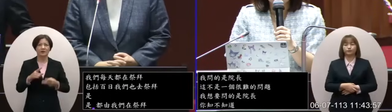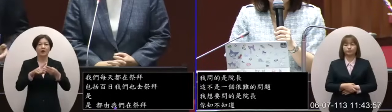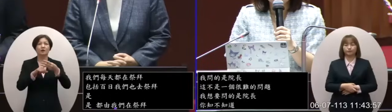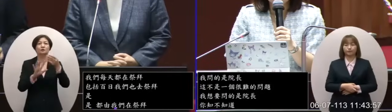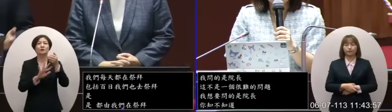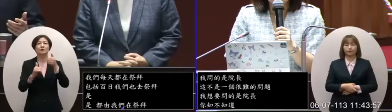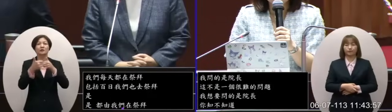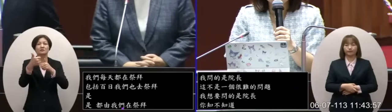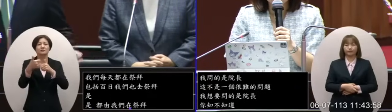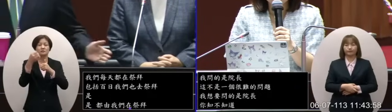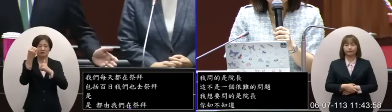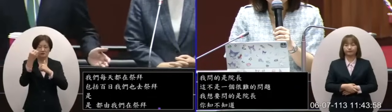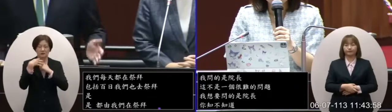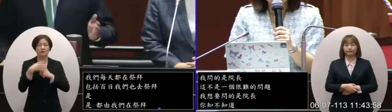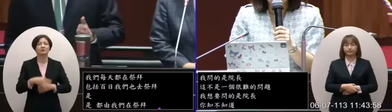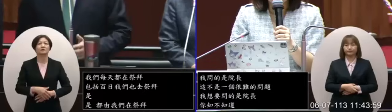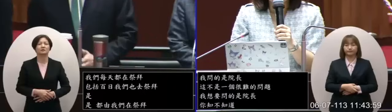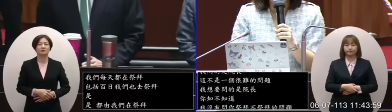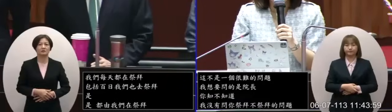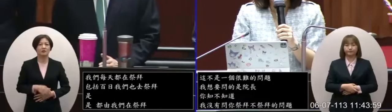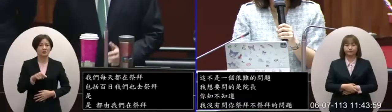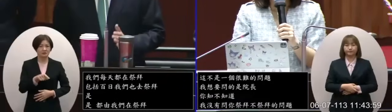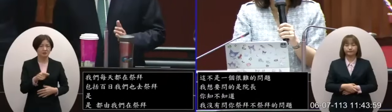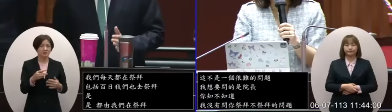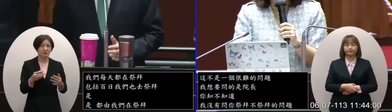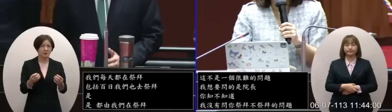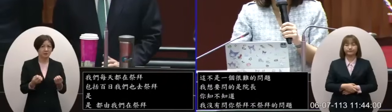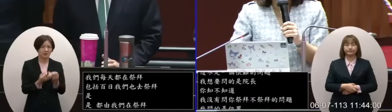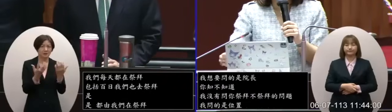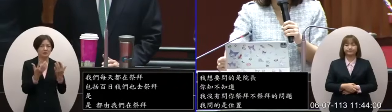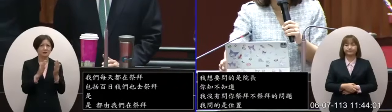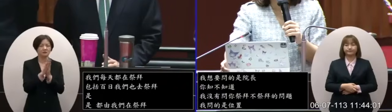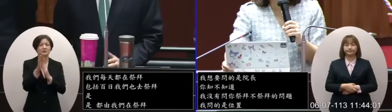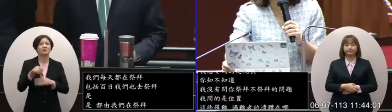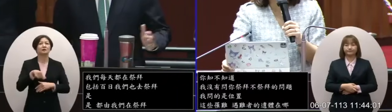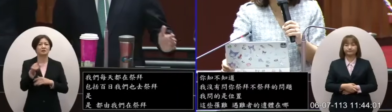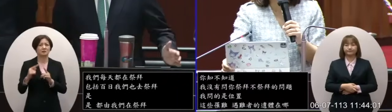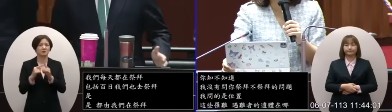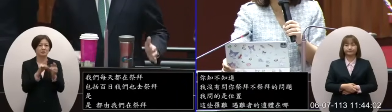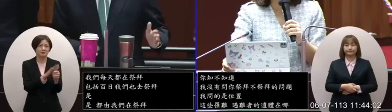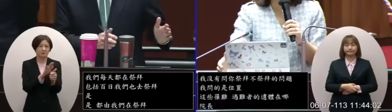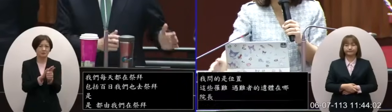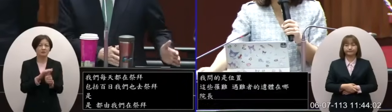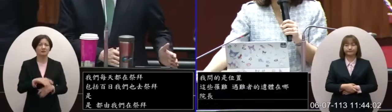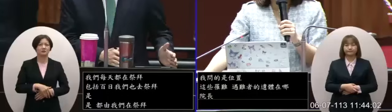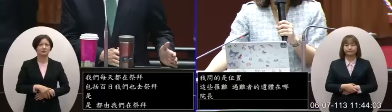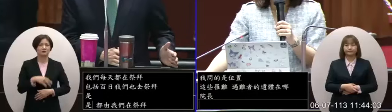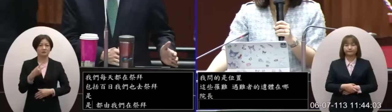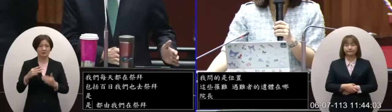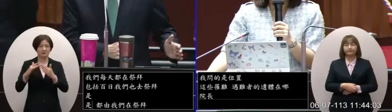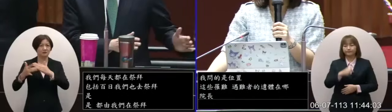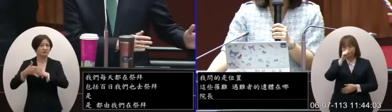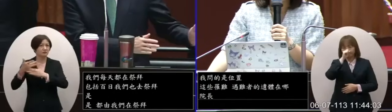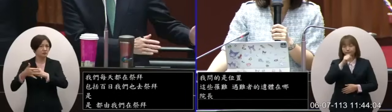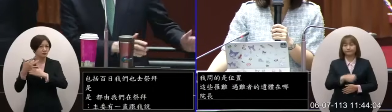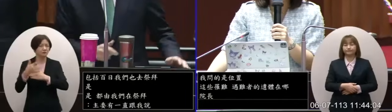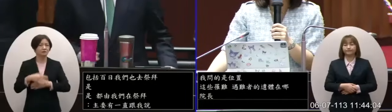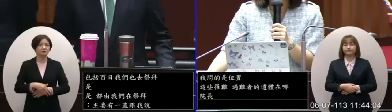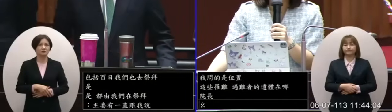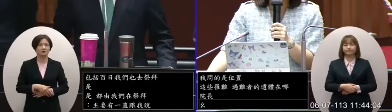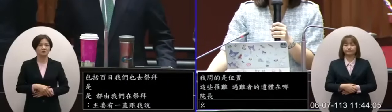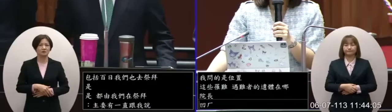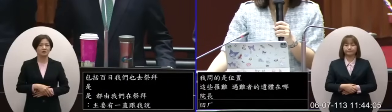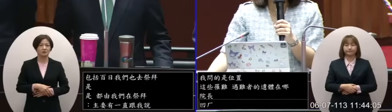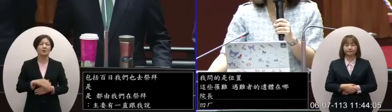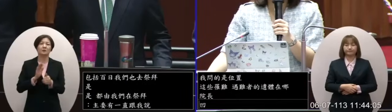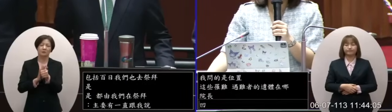有一直跟我说，包括那一天他有跟我说这件事情，他们现在在处理的过程，以及他们对家属 好 过去